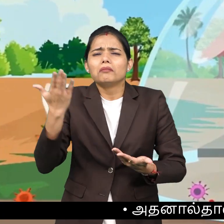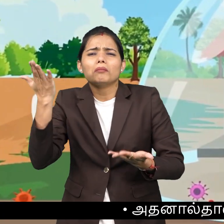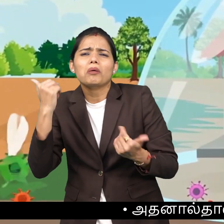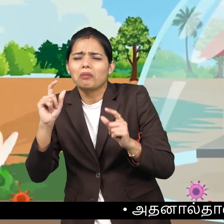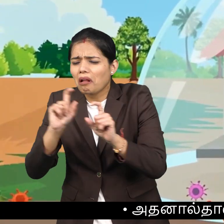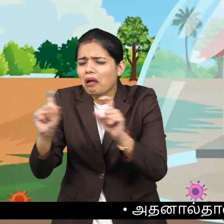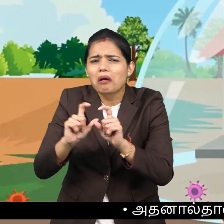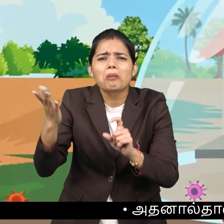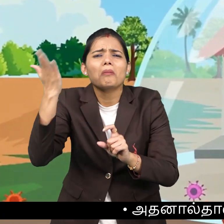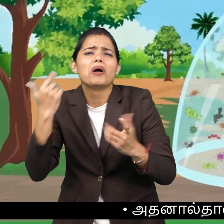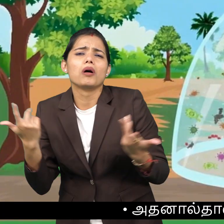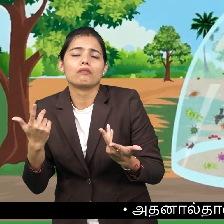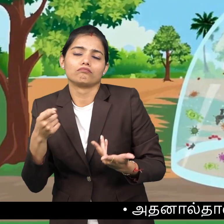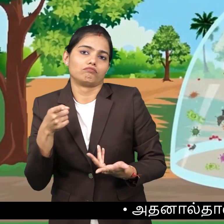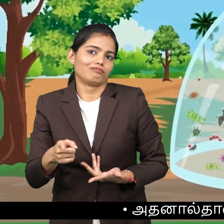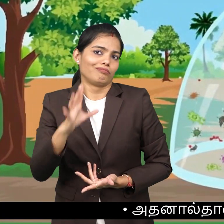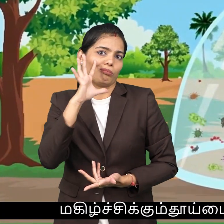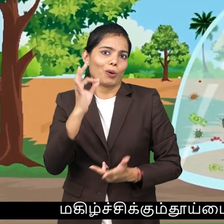இதனால்தான் நமது ஆரோக்கியத்திற்கும்